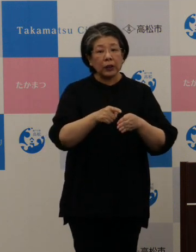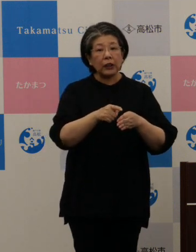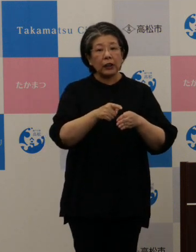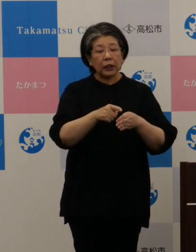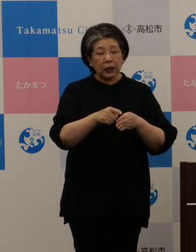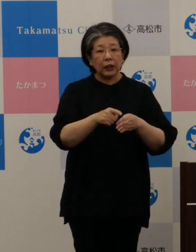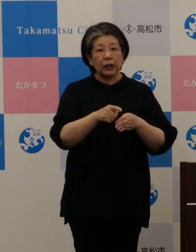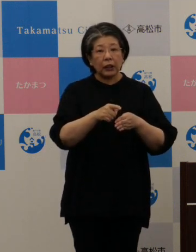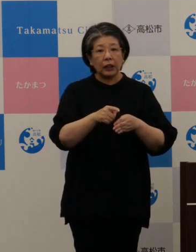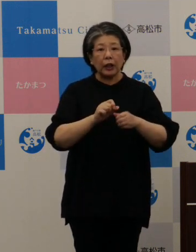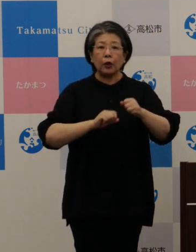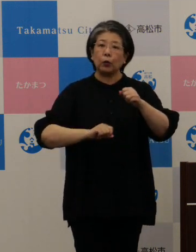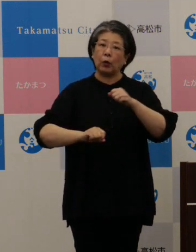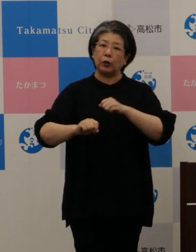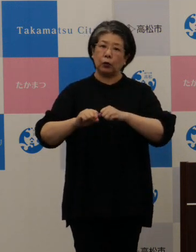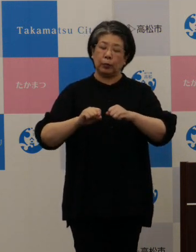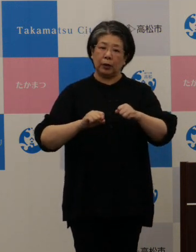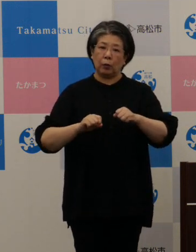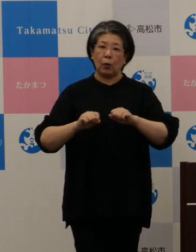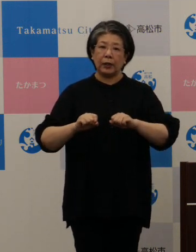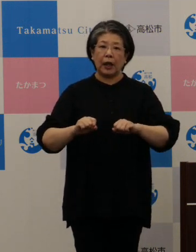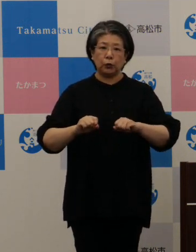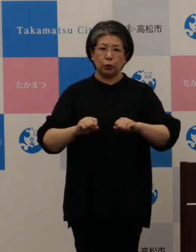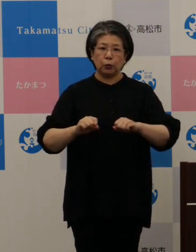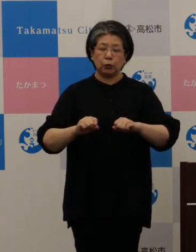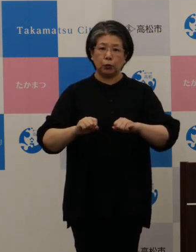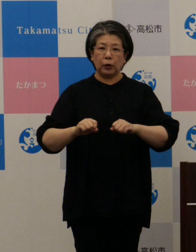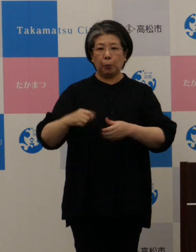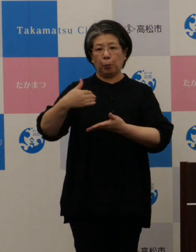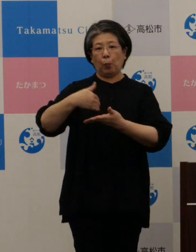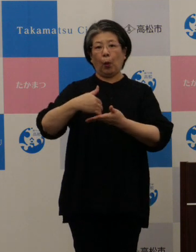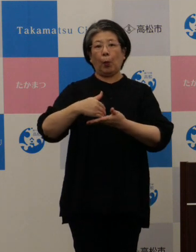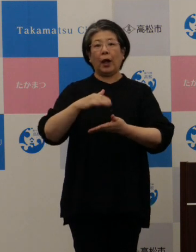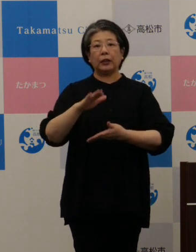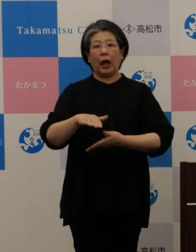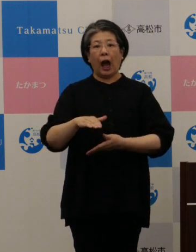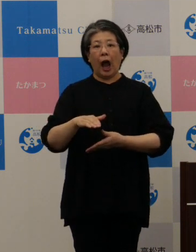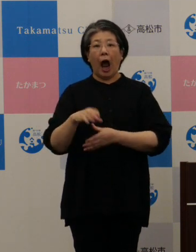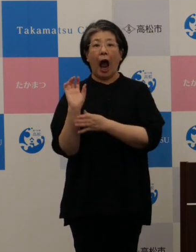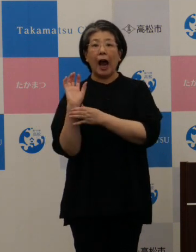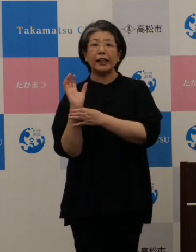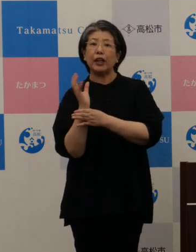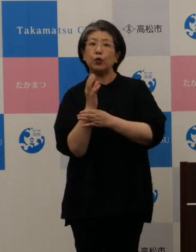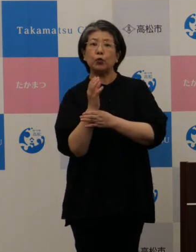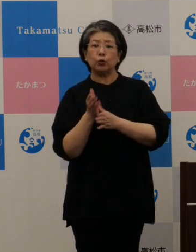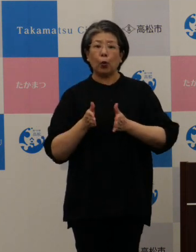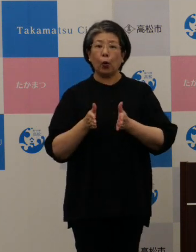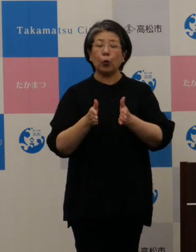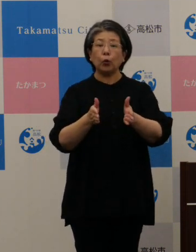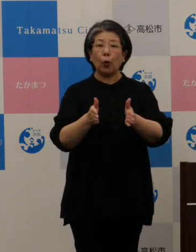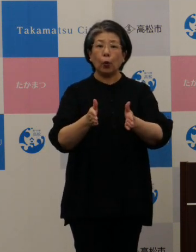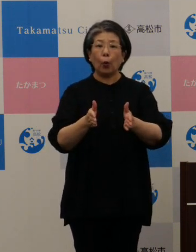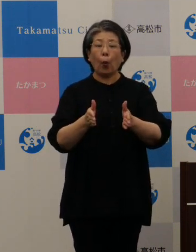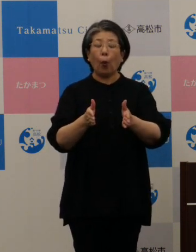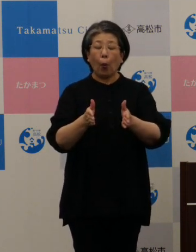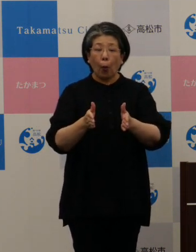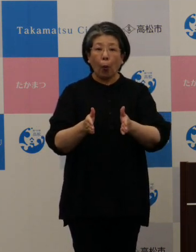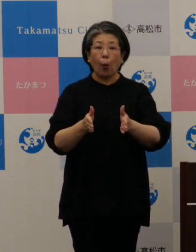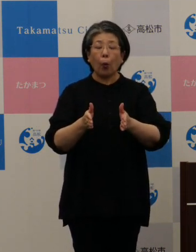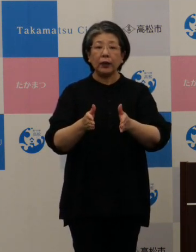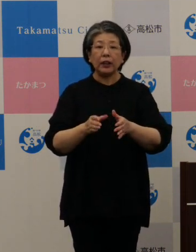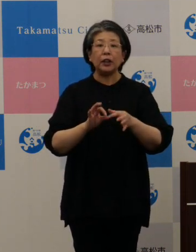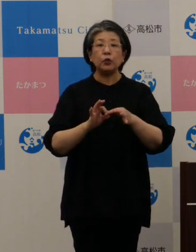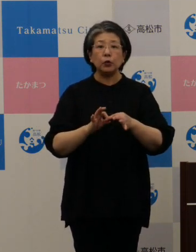り組みを進めていきたいということなんですけれども、そこで緊急道路をどう確保していくのかっていうのを検討していきたいとおっしゃられたかと思います